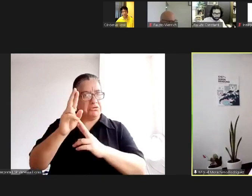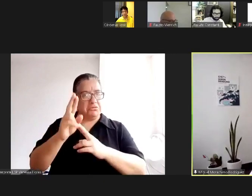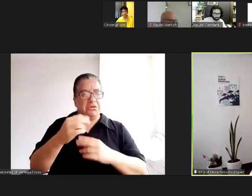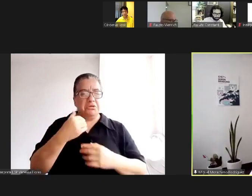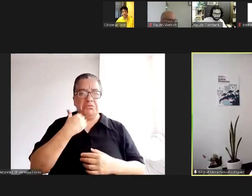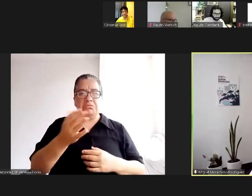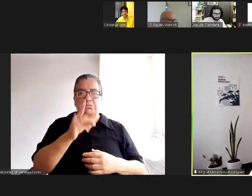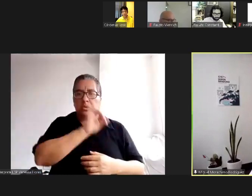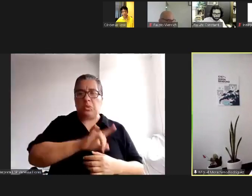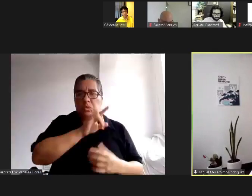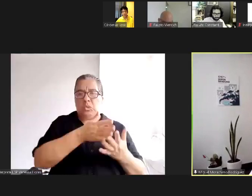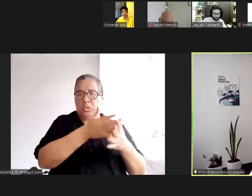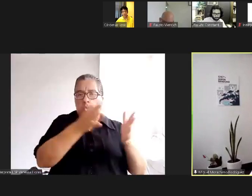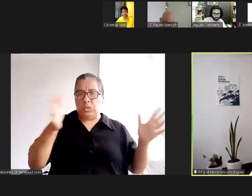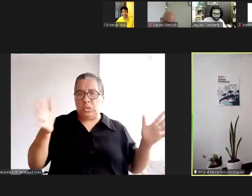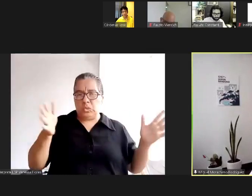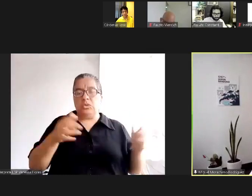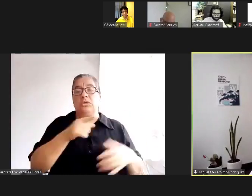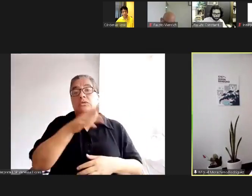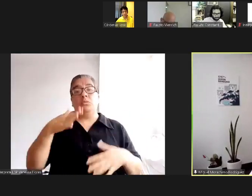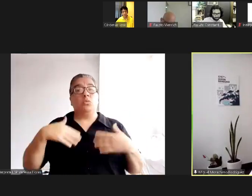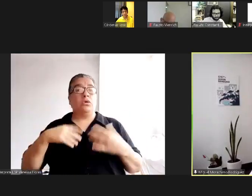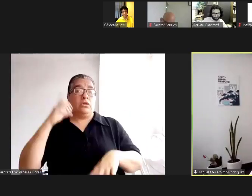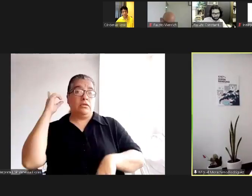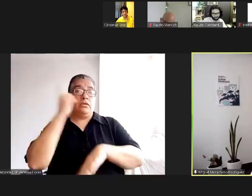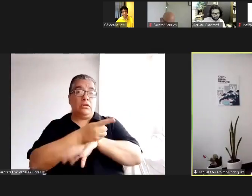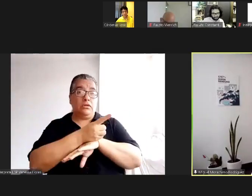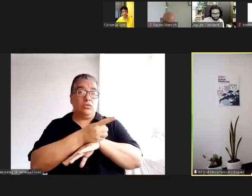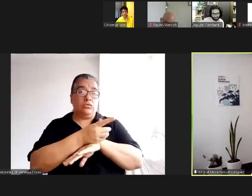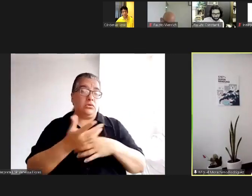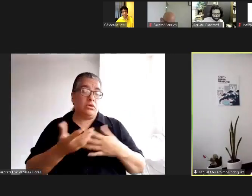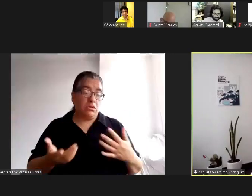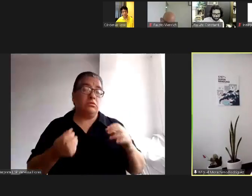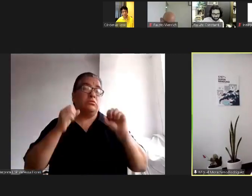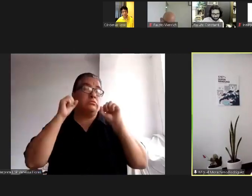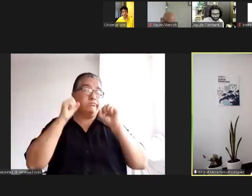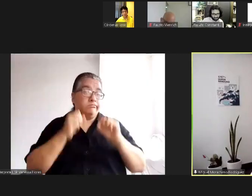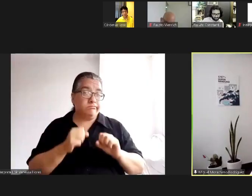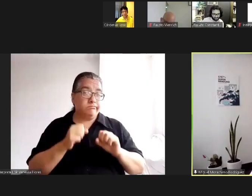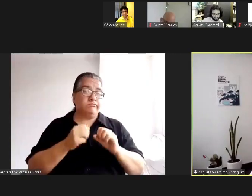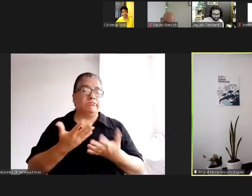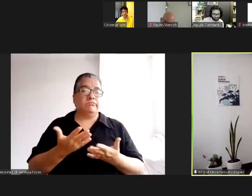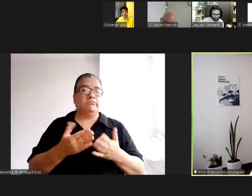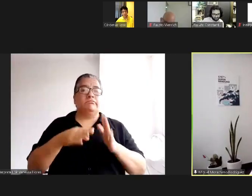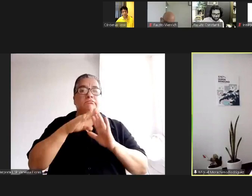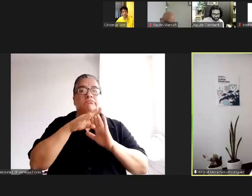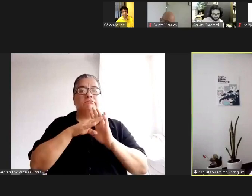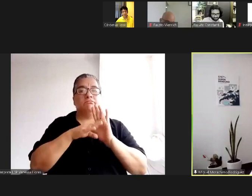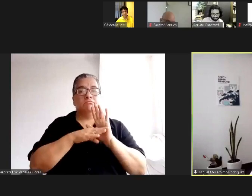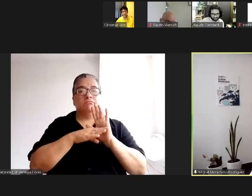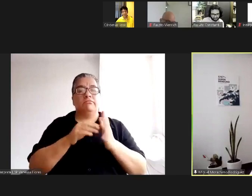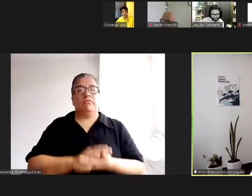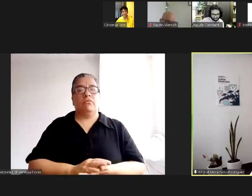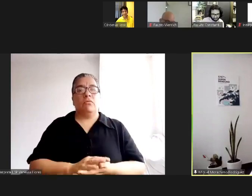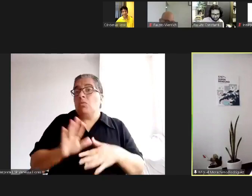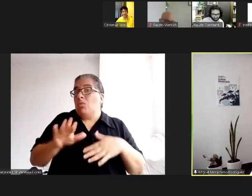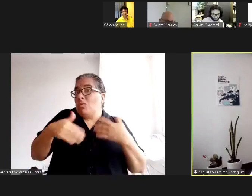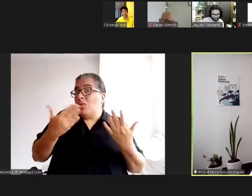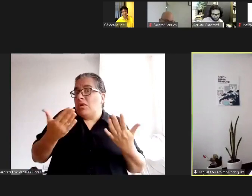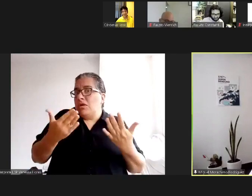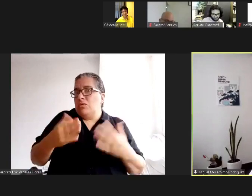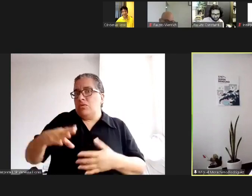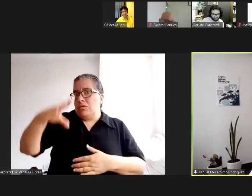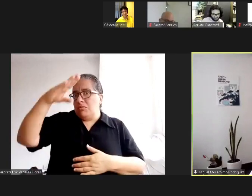ser denunciados administrativamente como mínimo por eso, ¿no? No hay como una policía especial que ande mirando